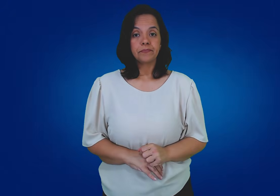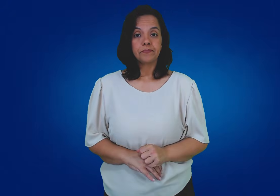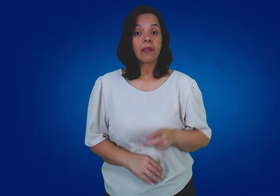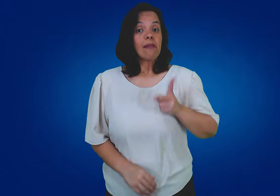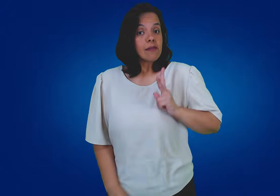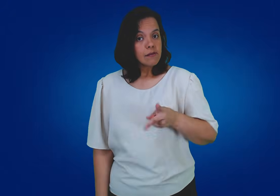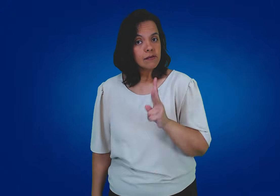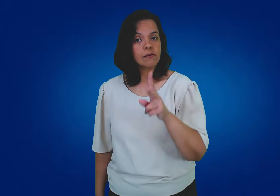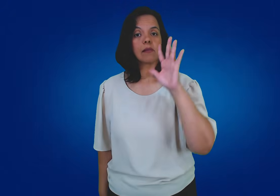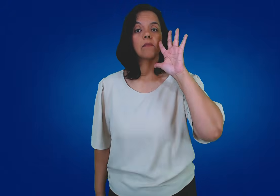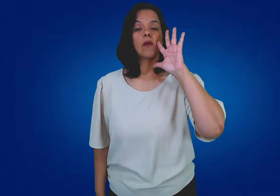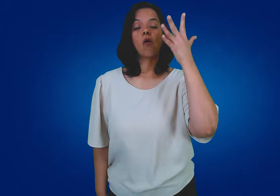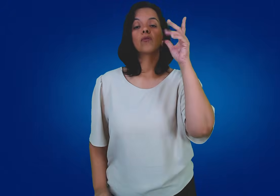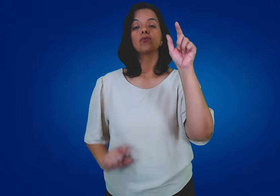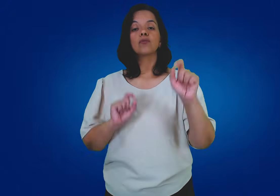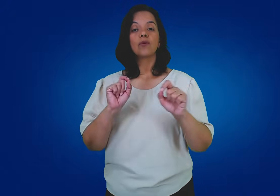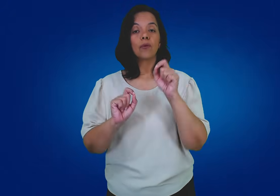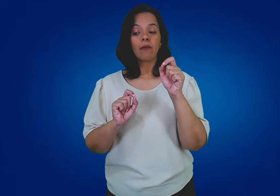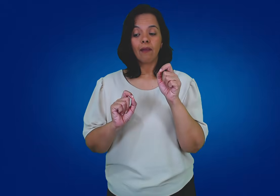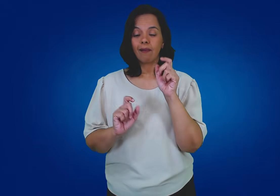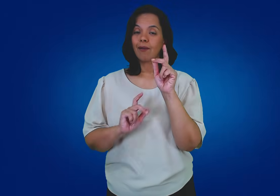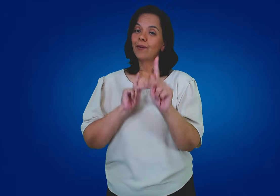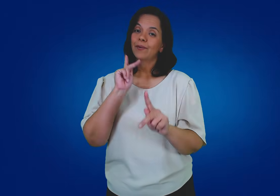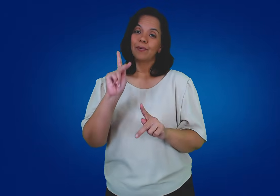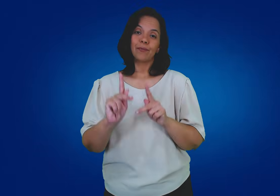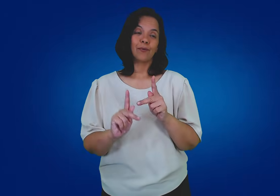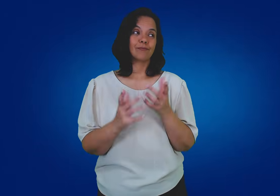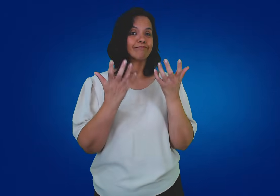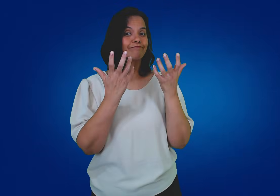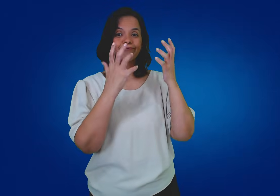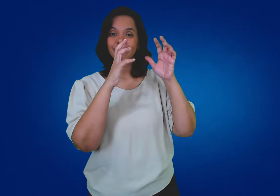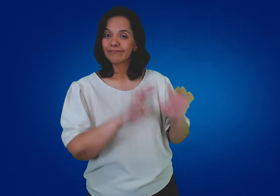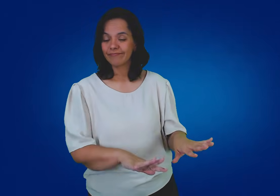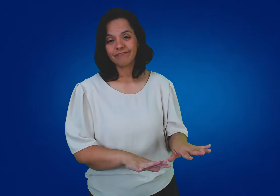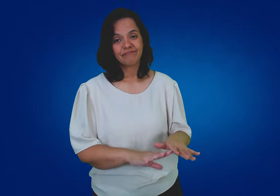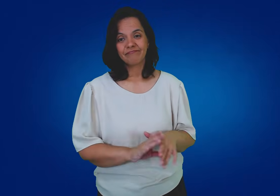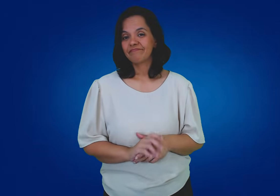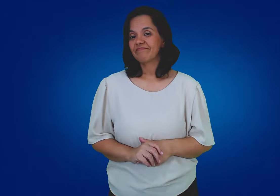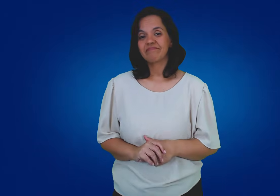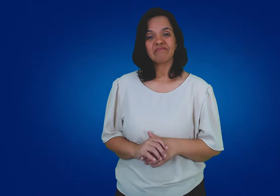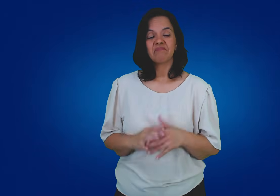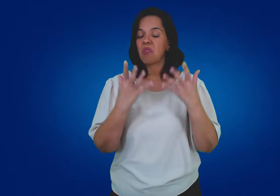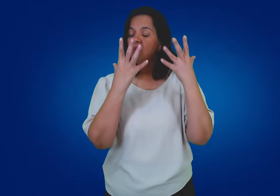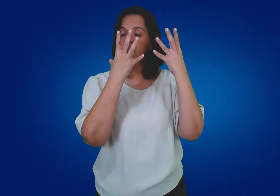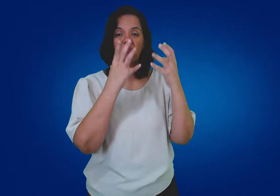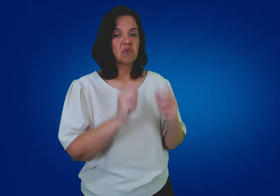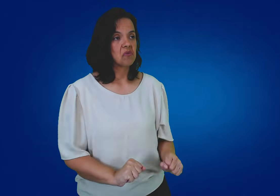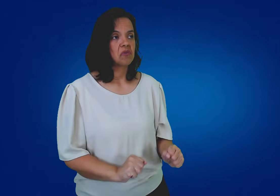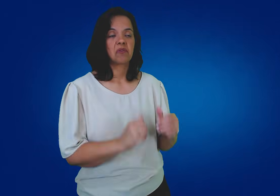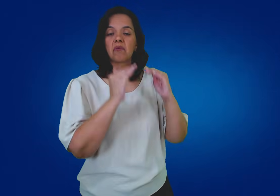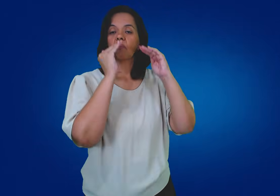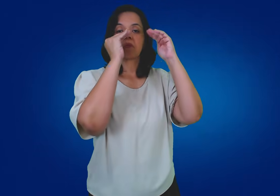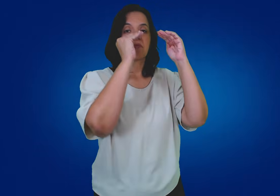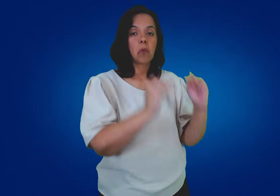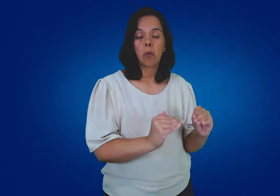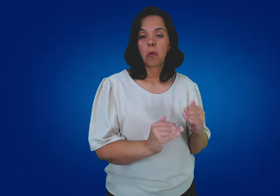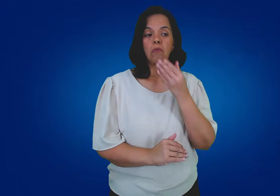evangelho, pregassem a vontade deles. E o povo sempre rejeitava os